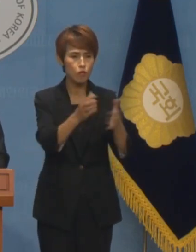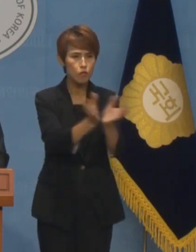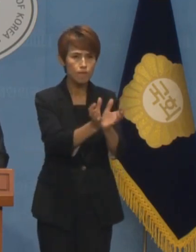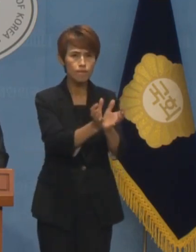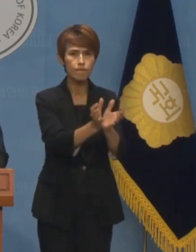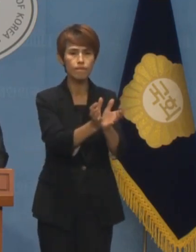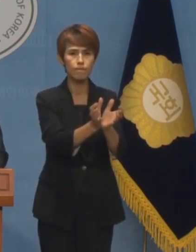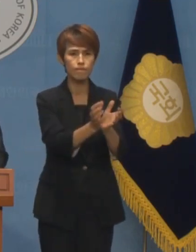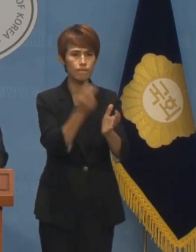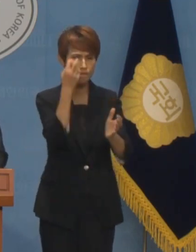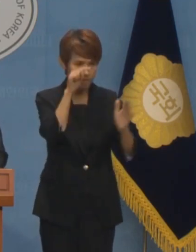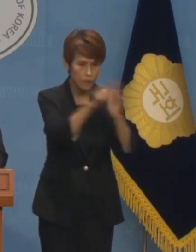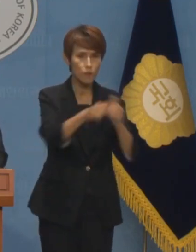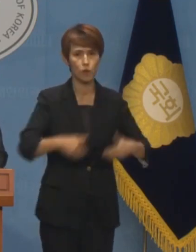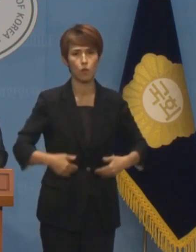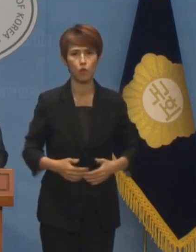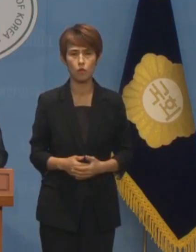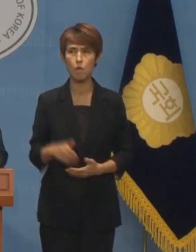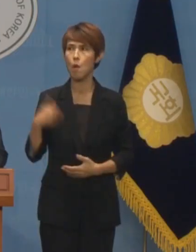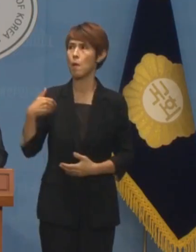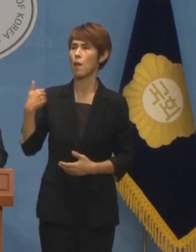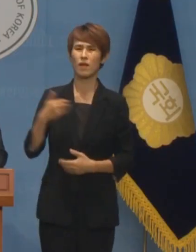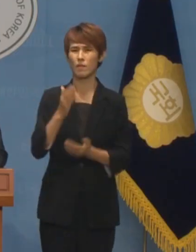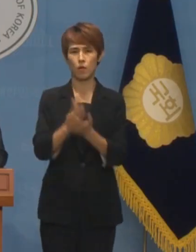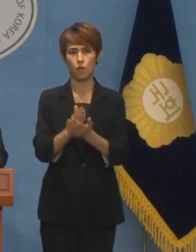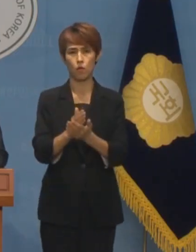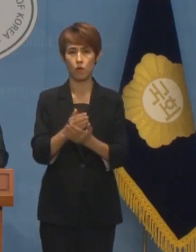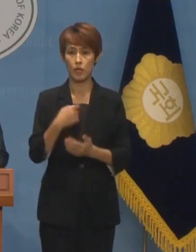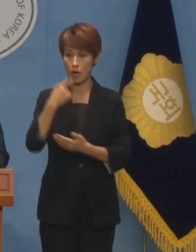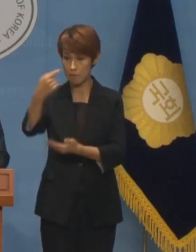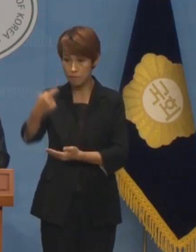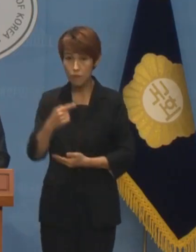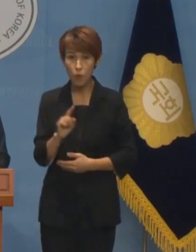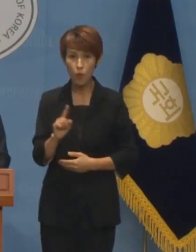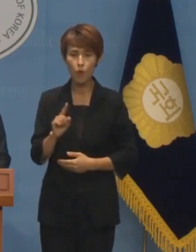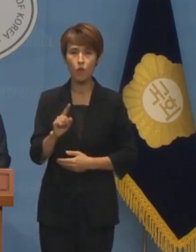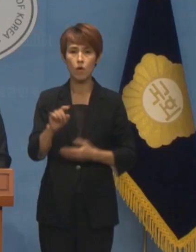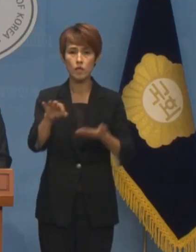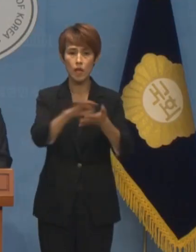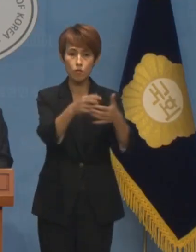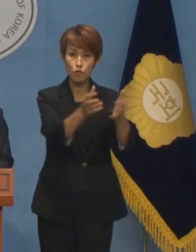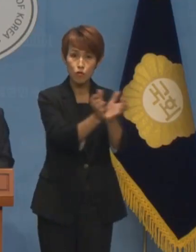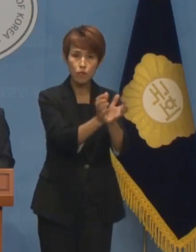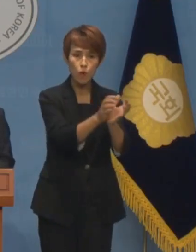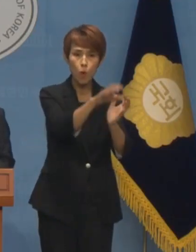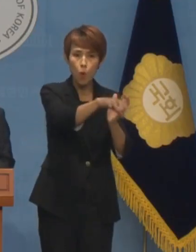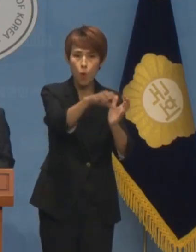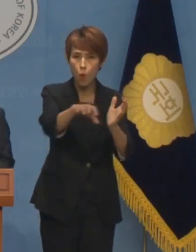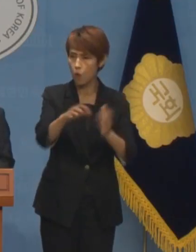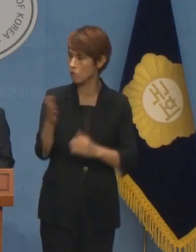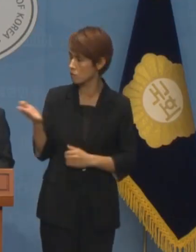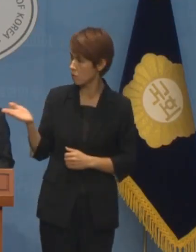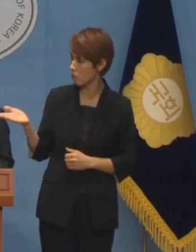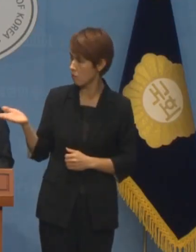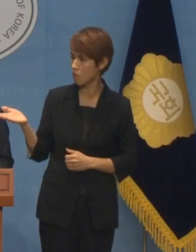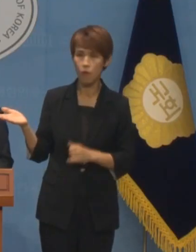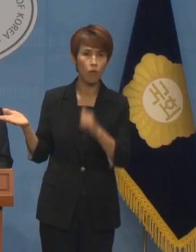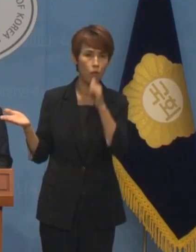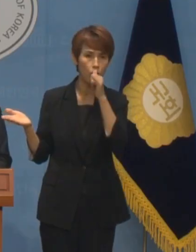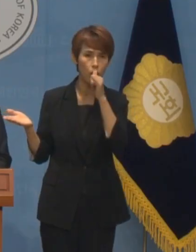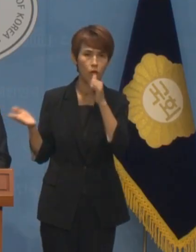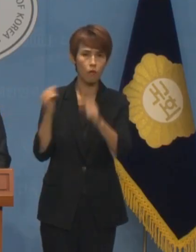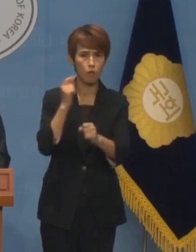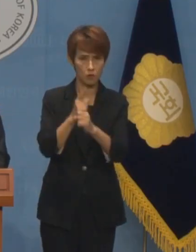해야 된다. 모르쇠가 아니고 제가 제보받은 바에 따르면 재무그룹이 어디이다라는 것이 다 제보를